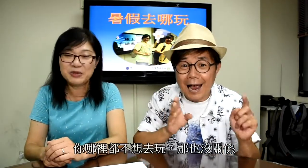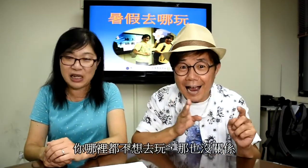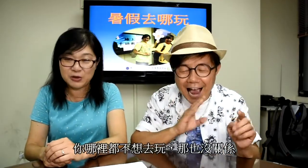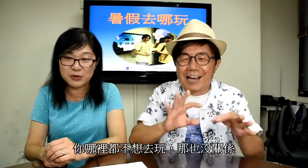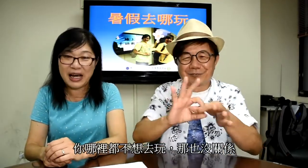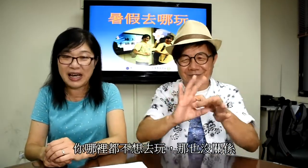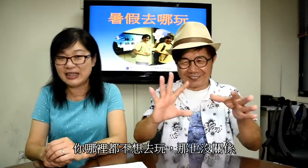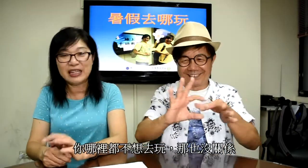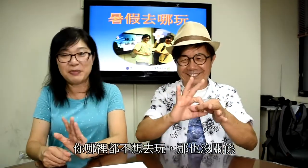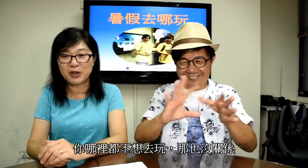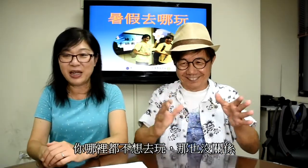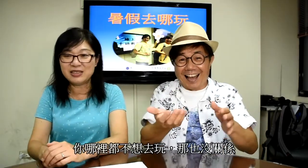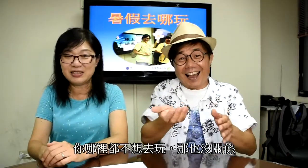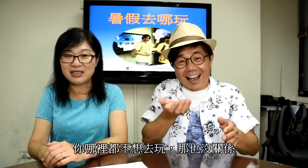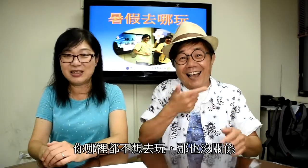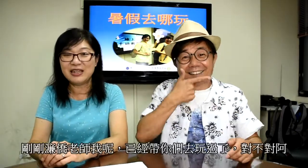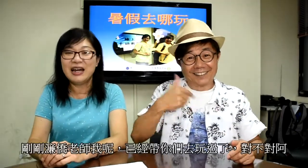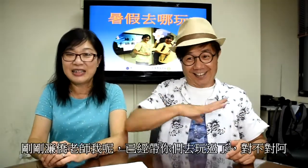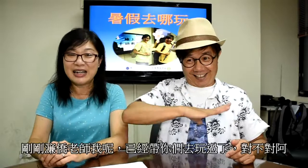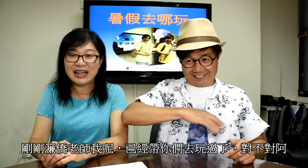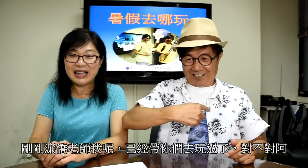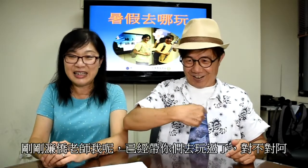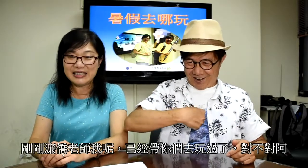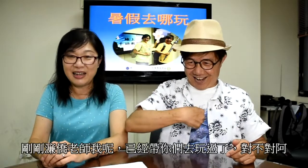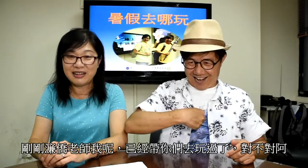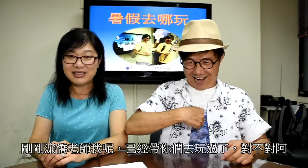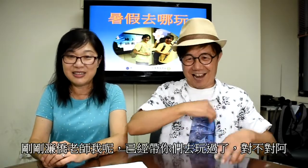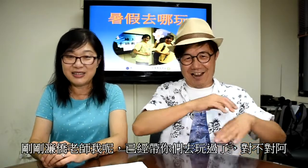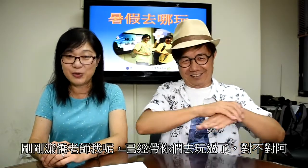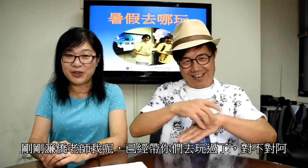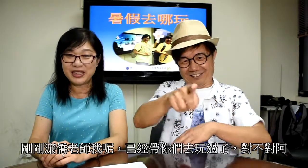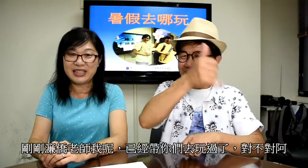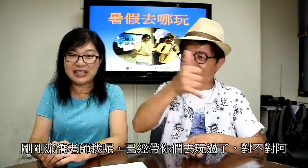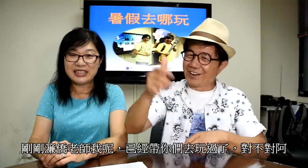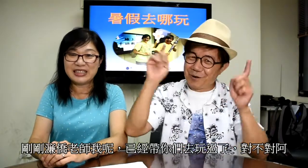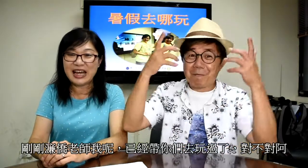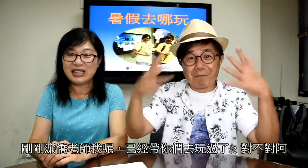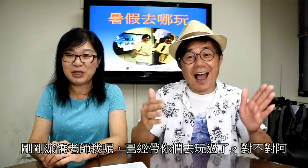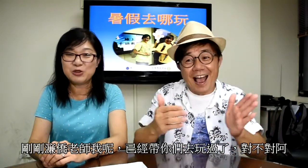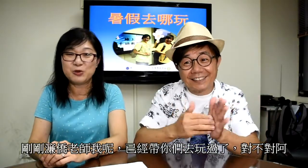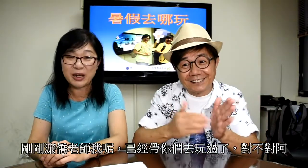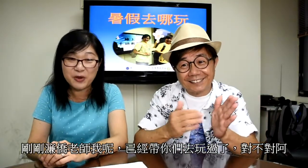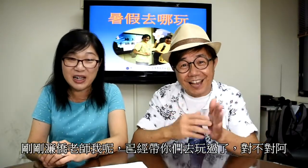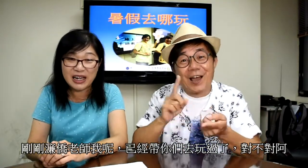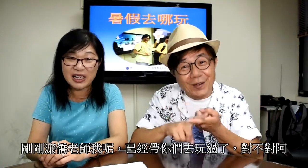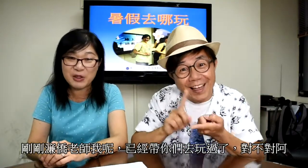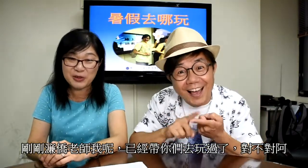想去玩，那也没关系。刚刚连桥老师我呢，已经带你们去玩过了，对不对